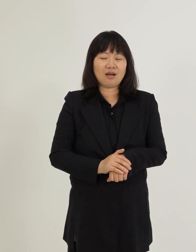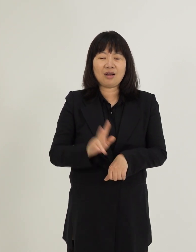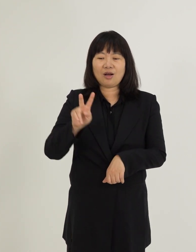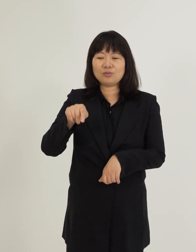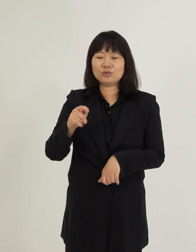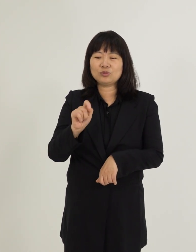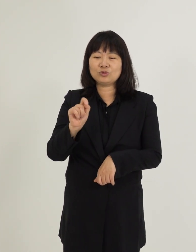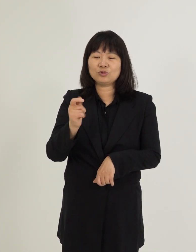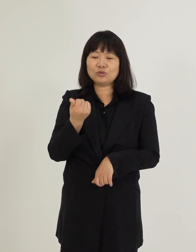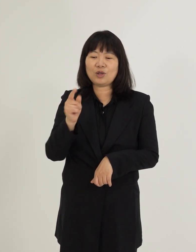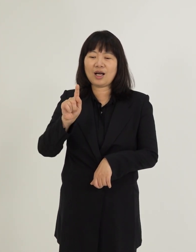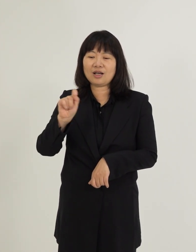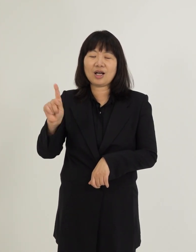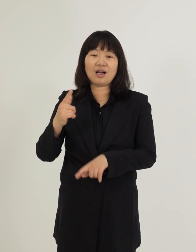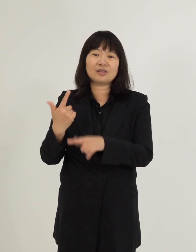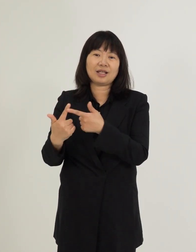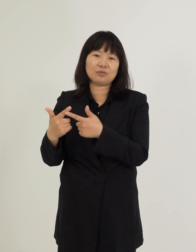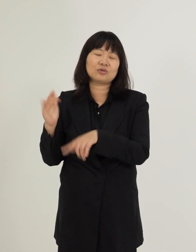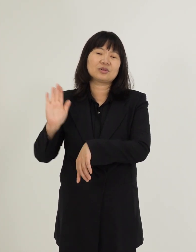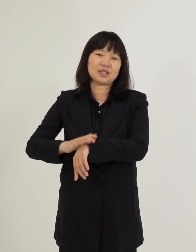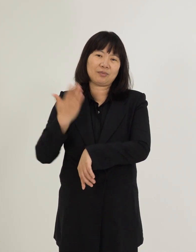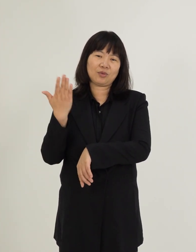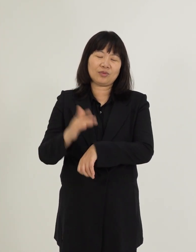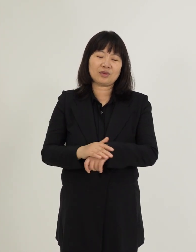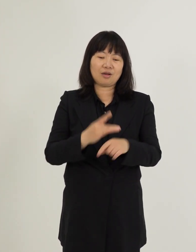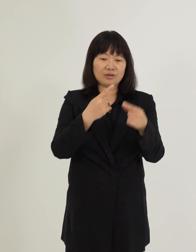무화과나무가 잘못된 거예요. 첫째,